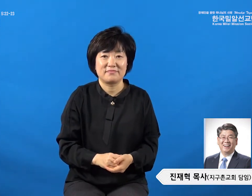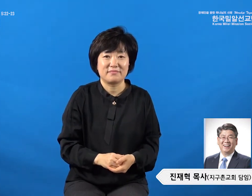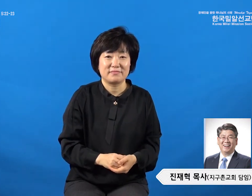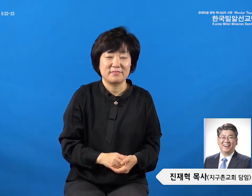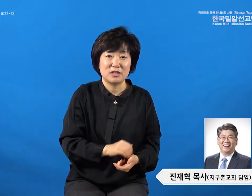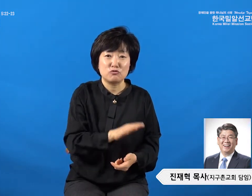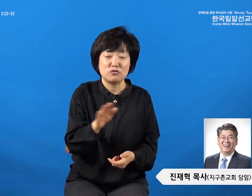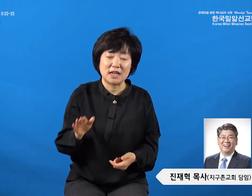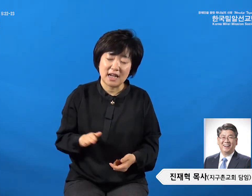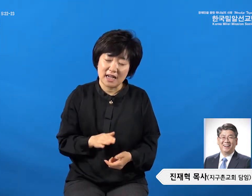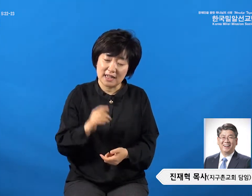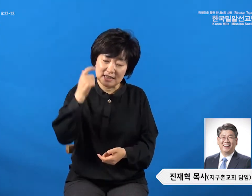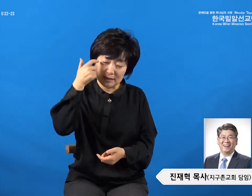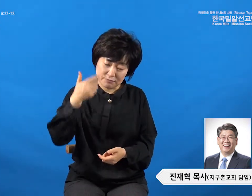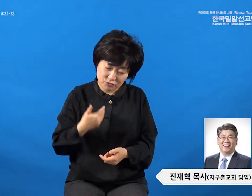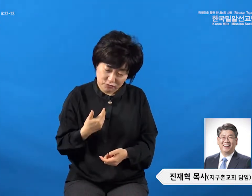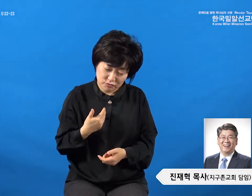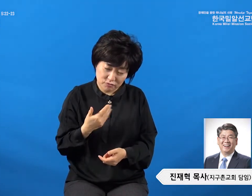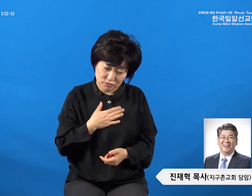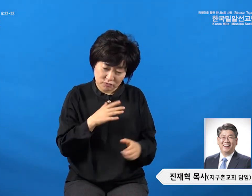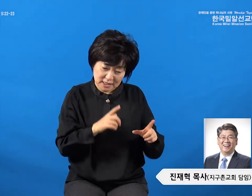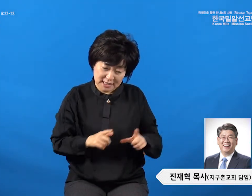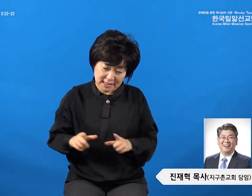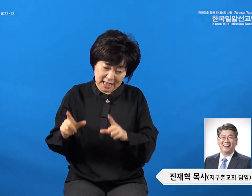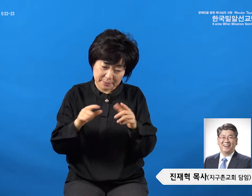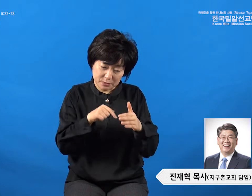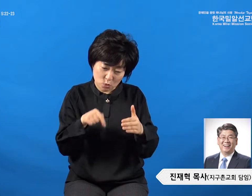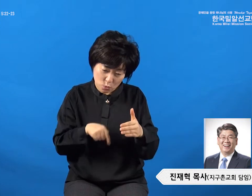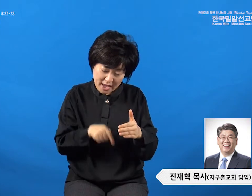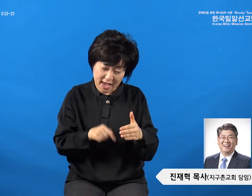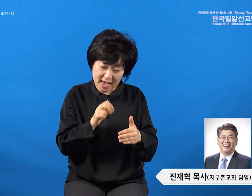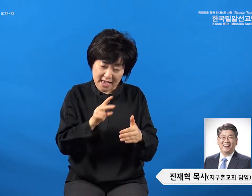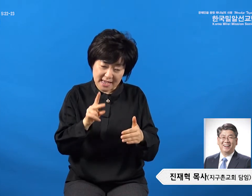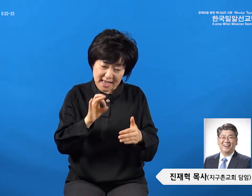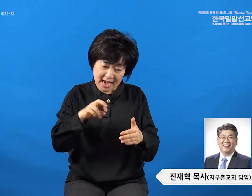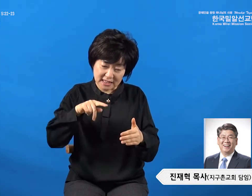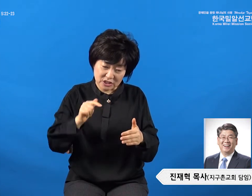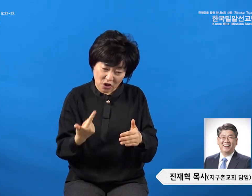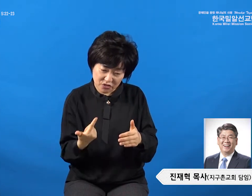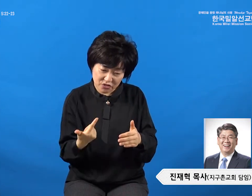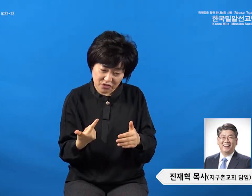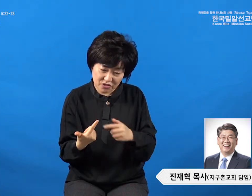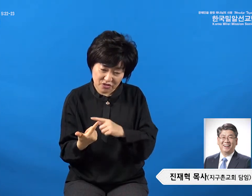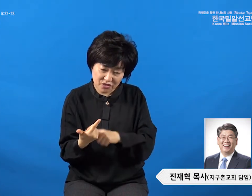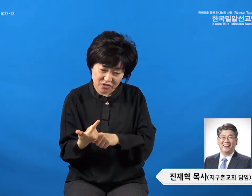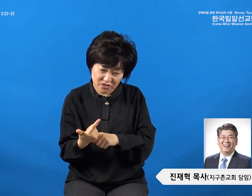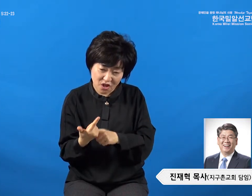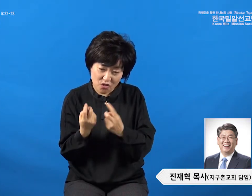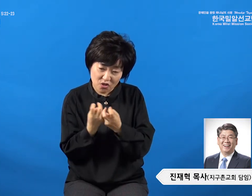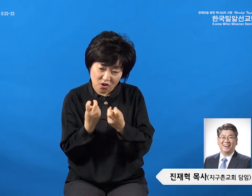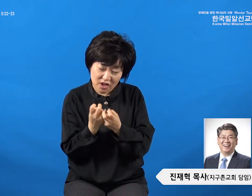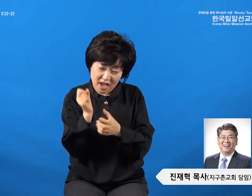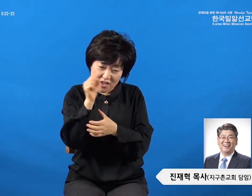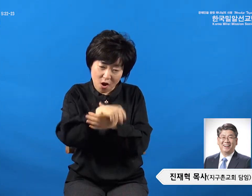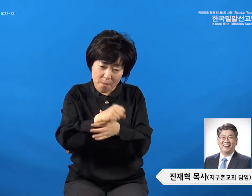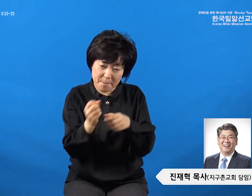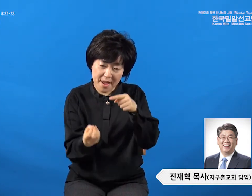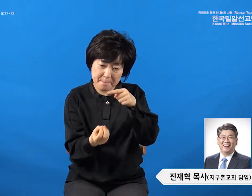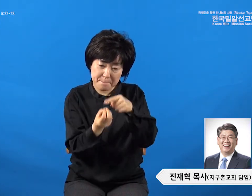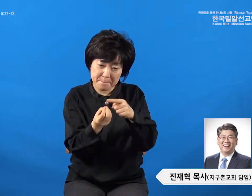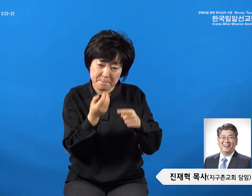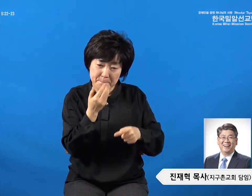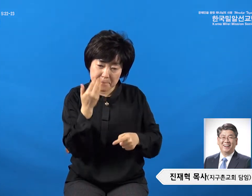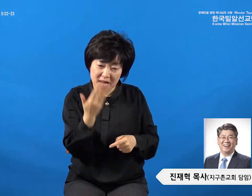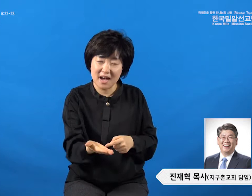그렇다면 우리는 질문해 봅니다. 우리 삶 가운데 이 양선 어떻게 열매